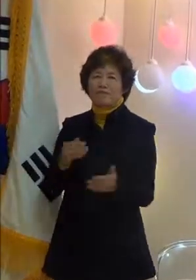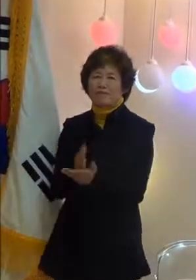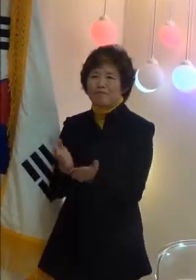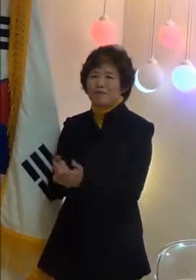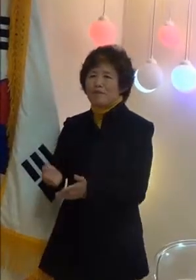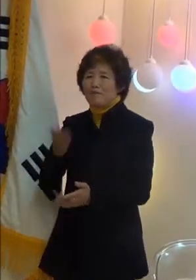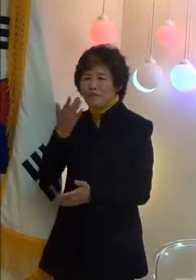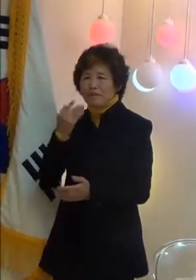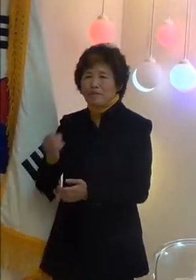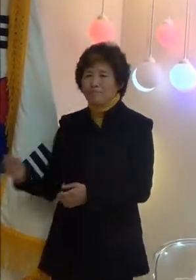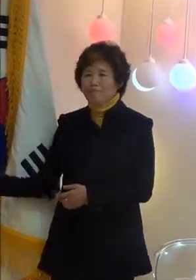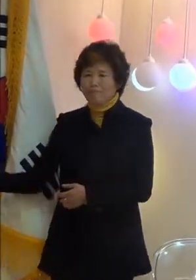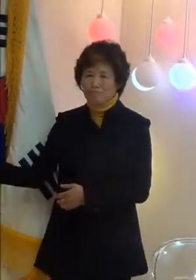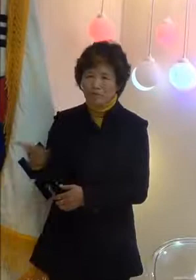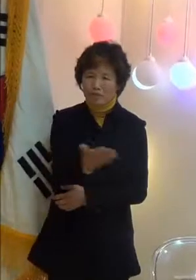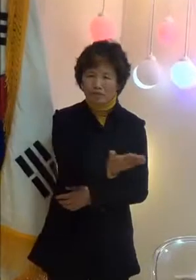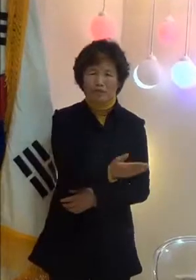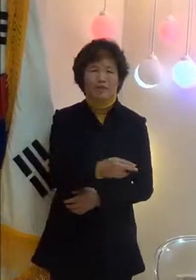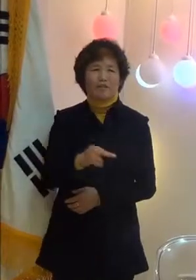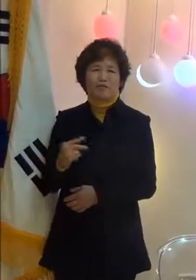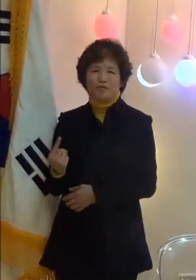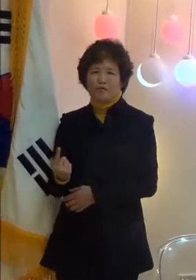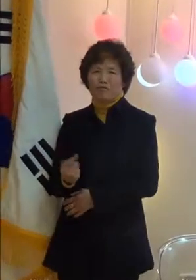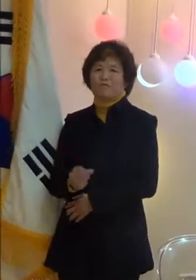골고루 먹이를 뿌릴 때에도